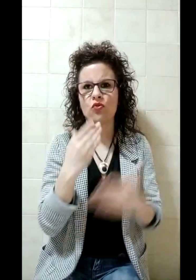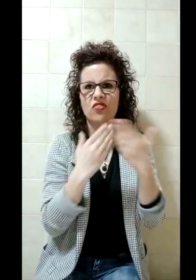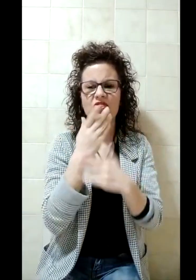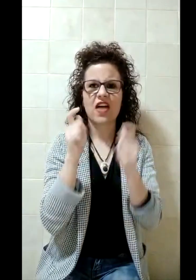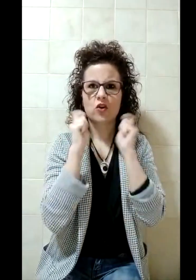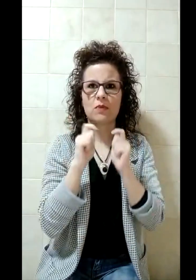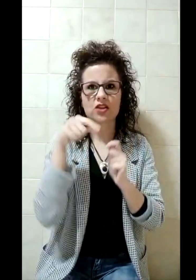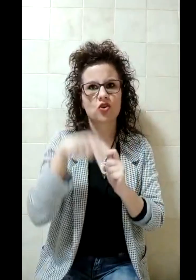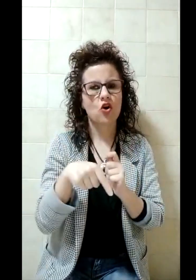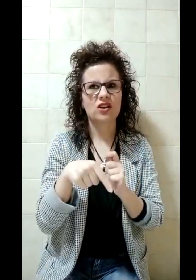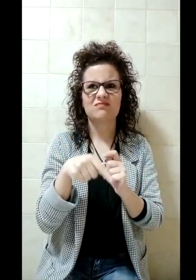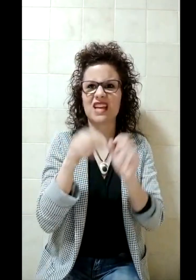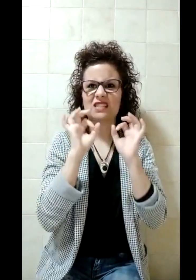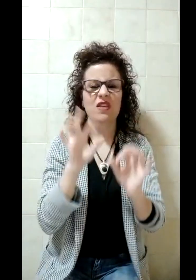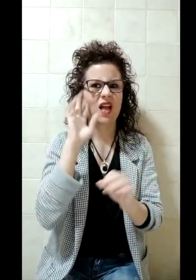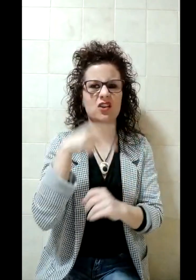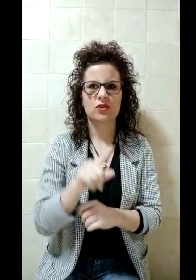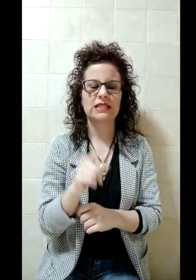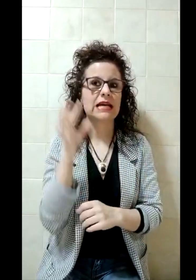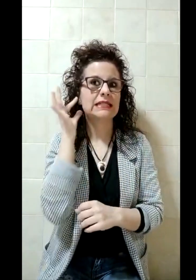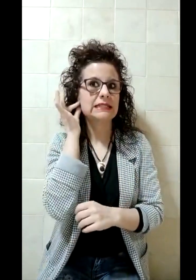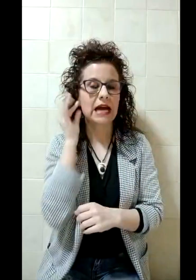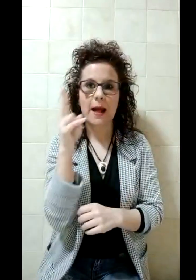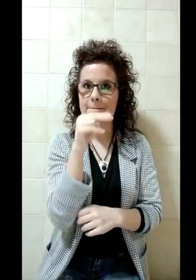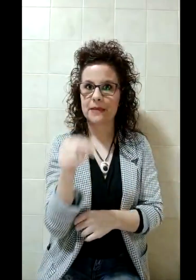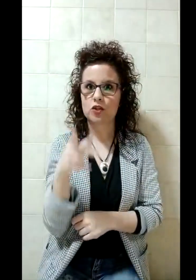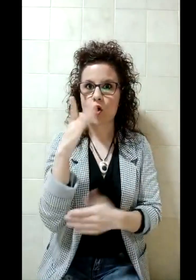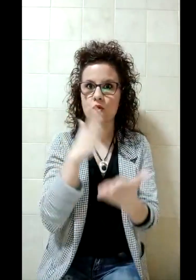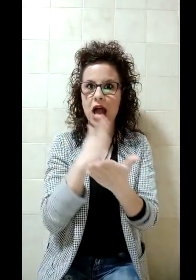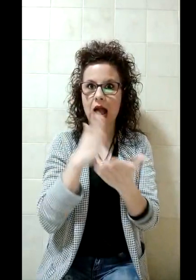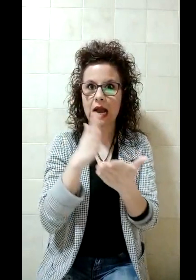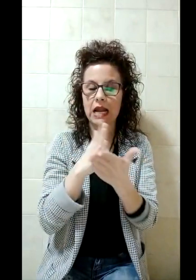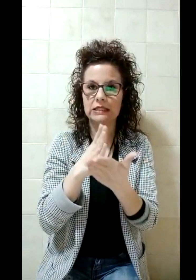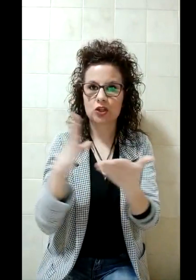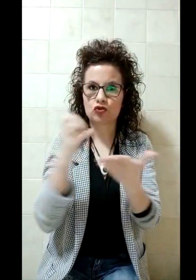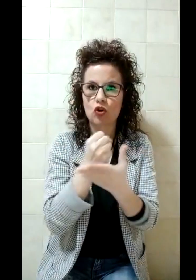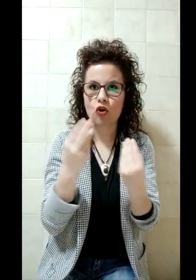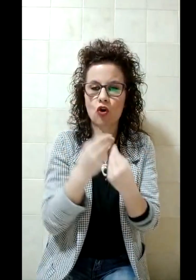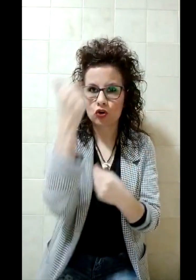especial». Sara había pintado una clase llena de niños y ahora les estaba poniendo granitos en la cara.